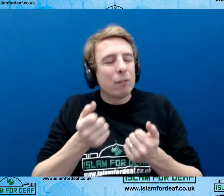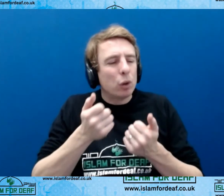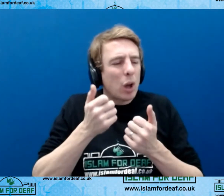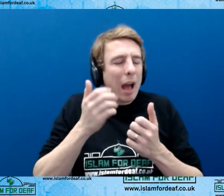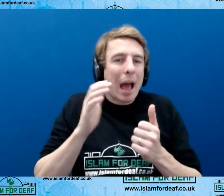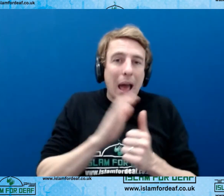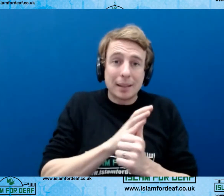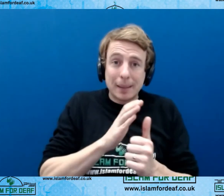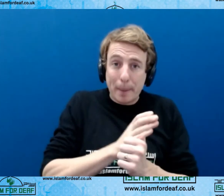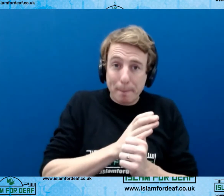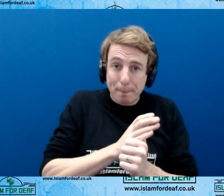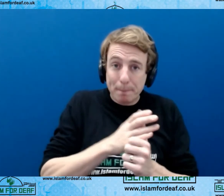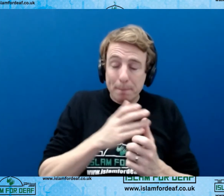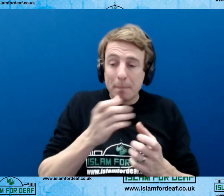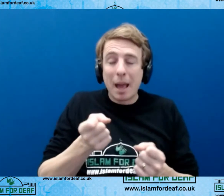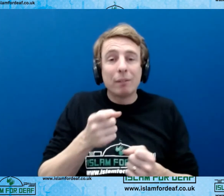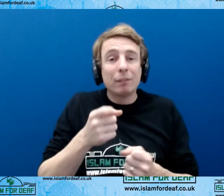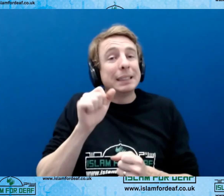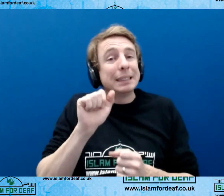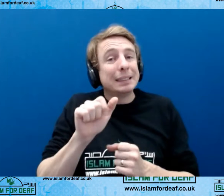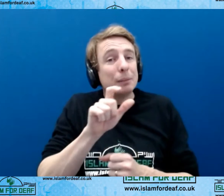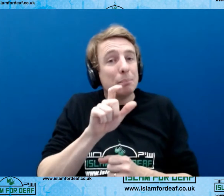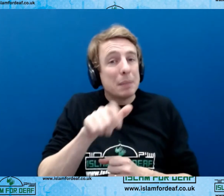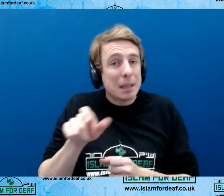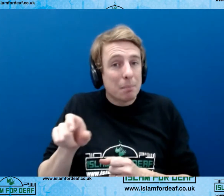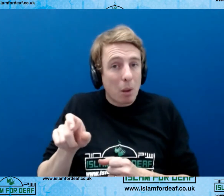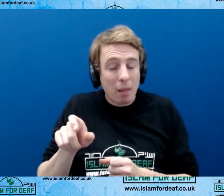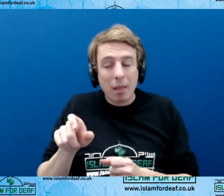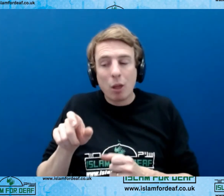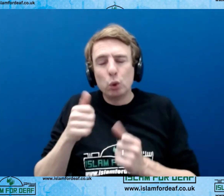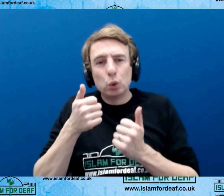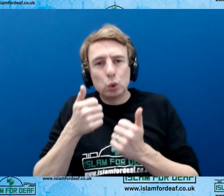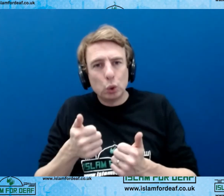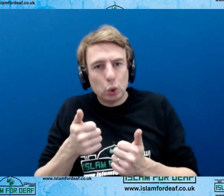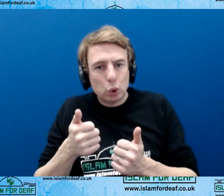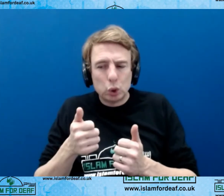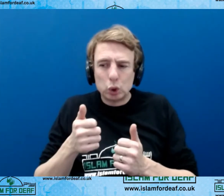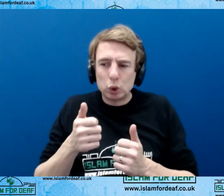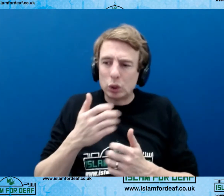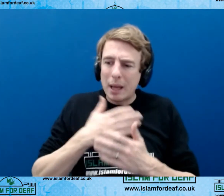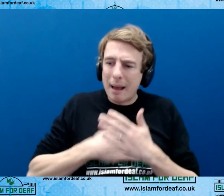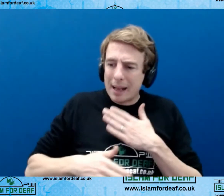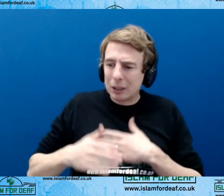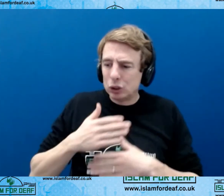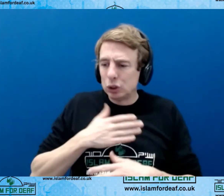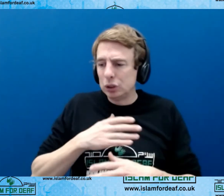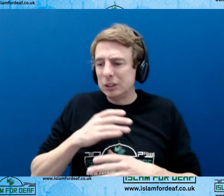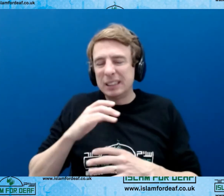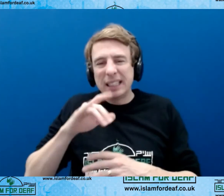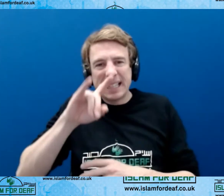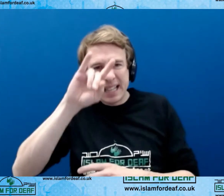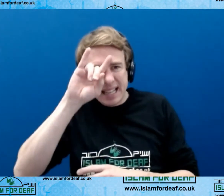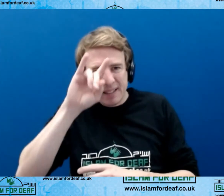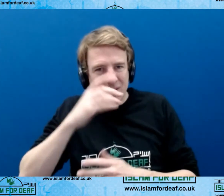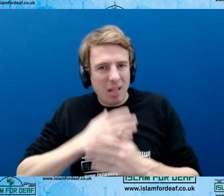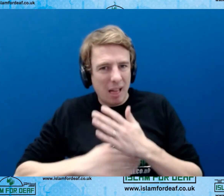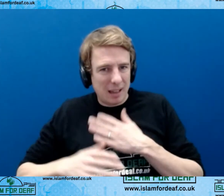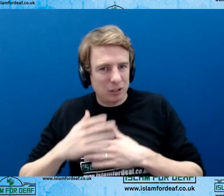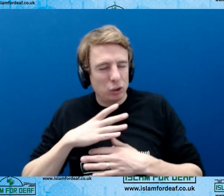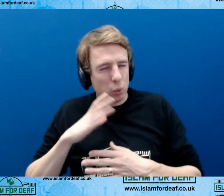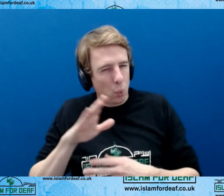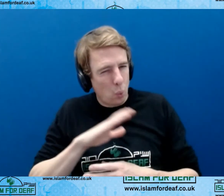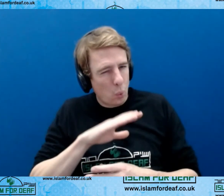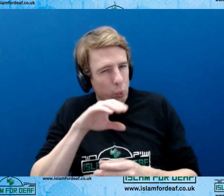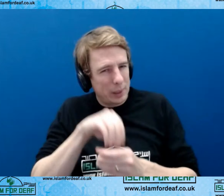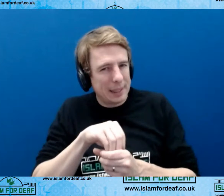إن الإنسان أي جنس الإنسان. And then Allah the Most High says, verily, man,